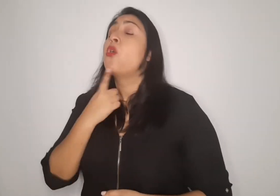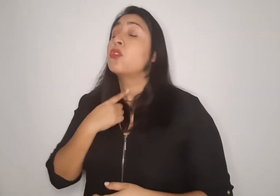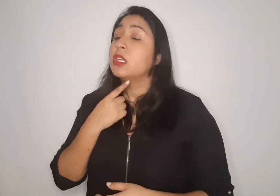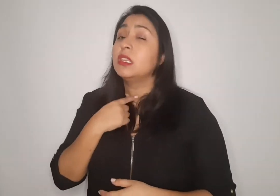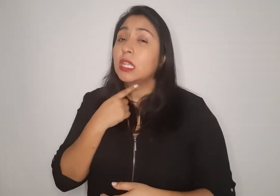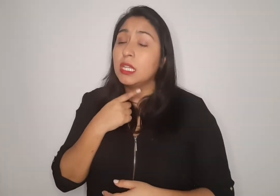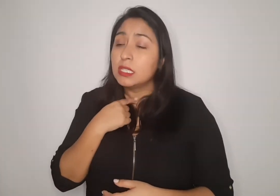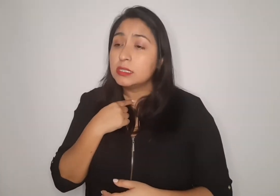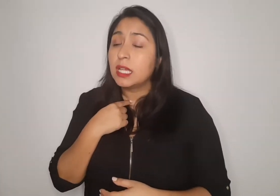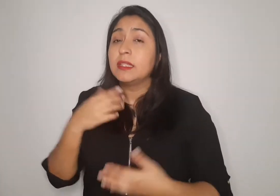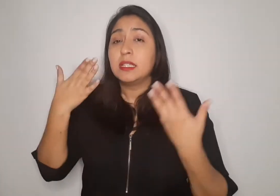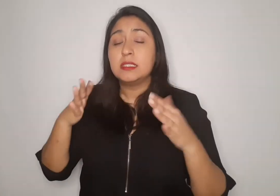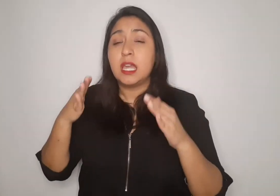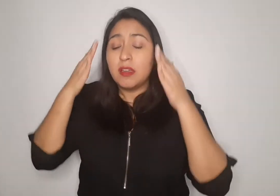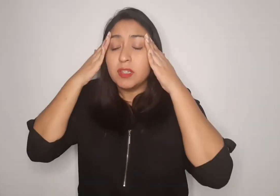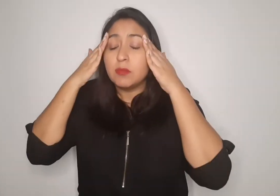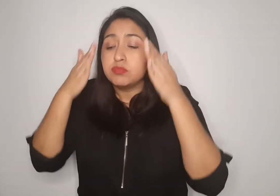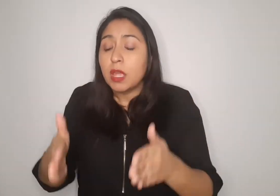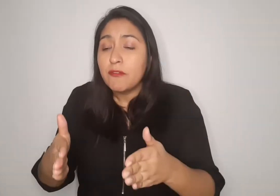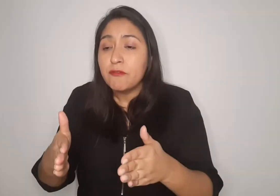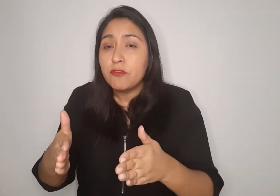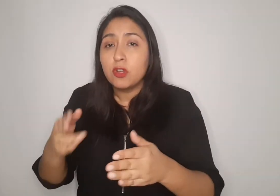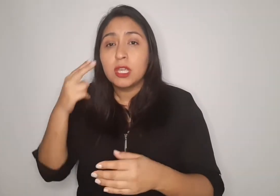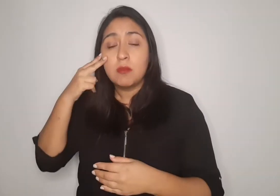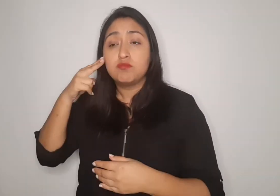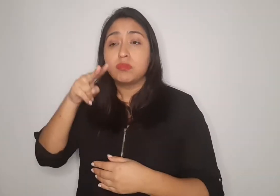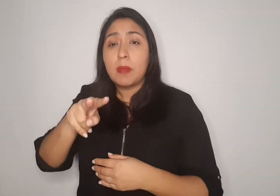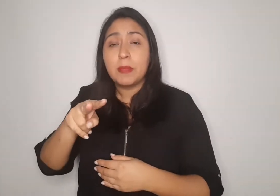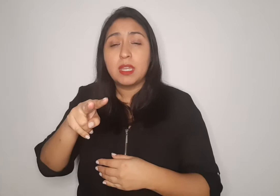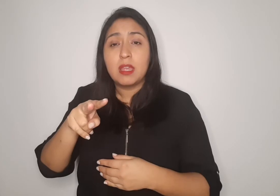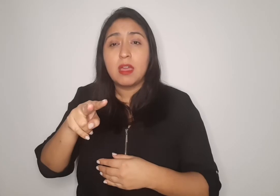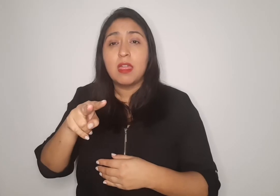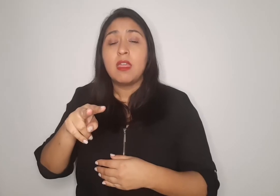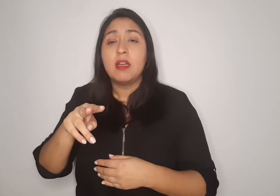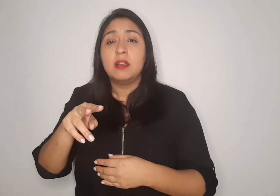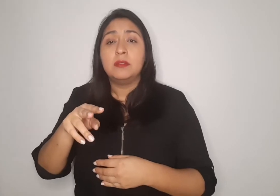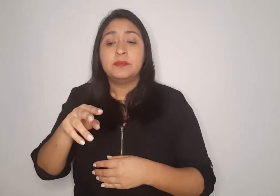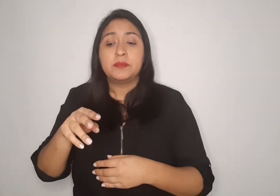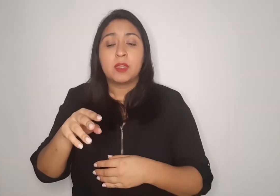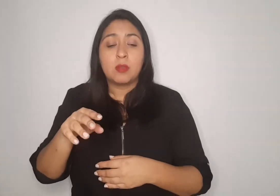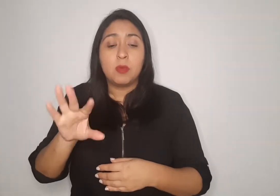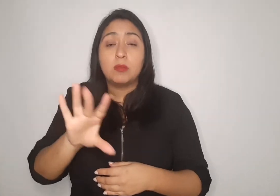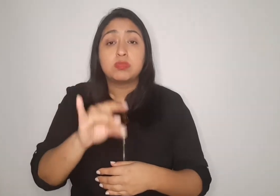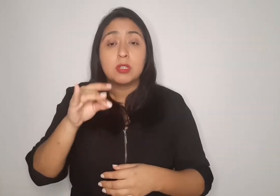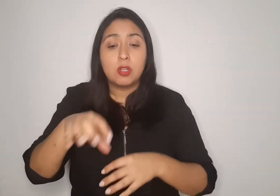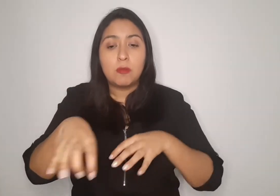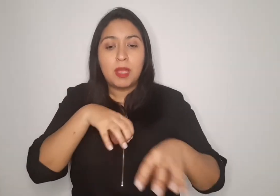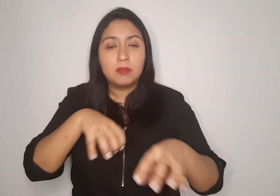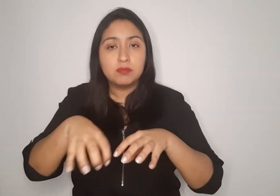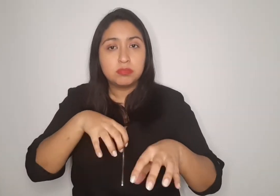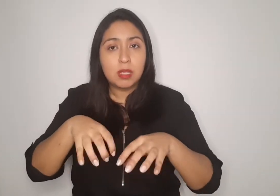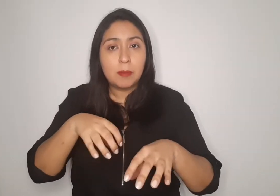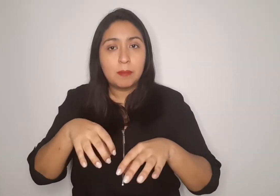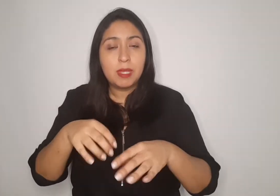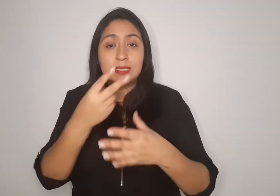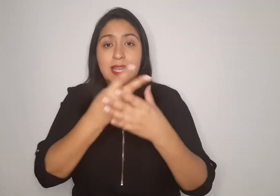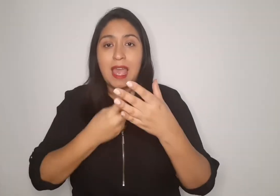una mirada o un enfoque que estaba presente de tomar estas piezas no como,